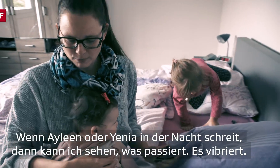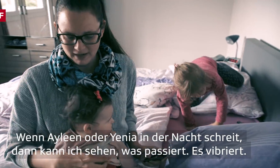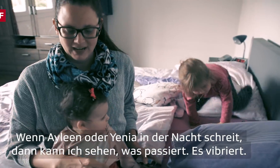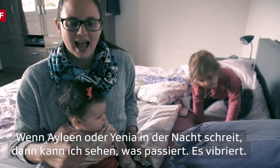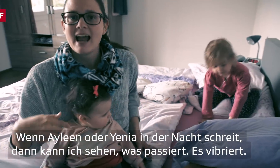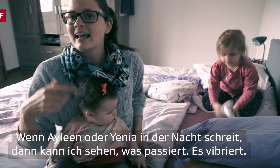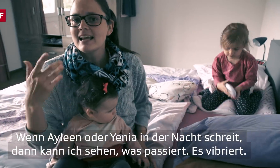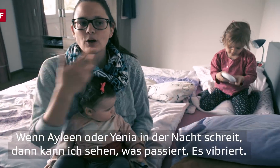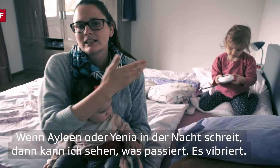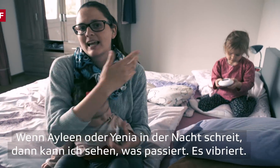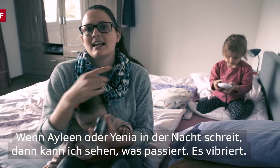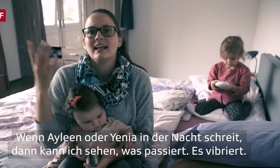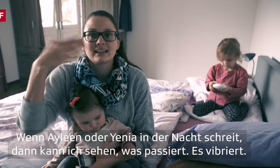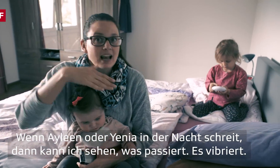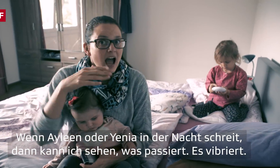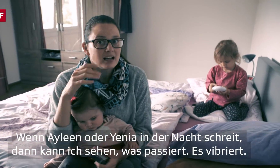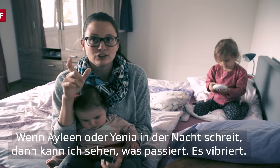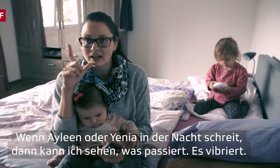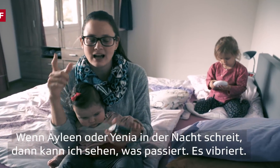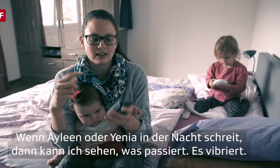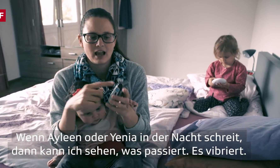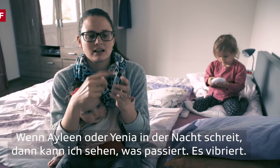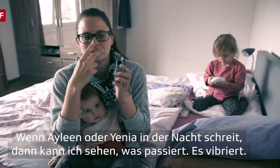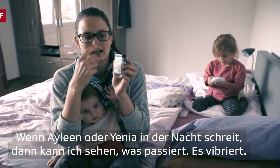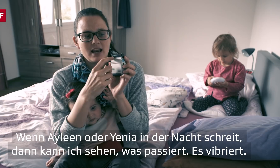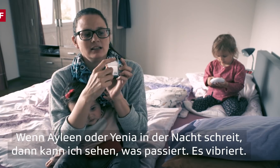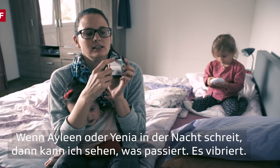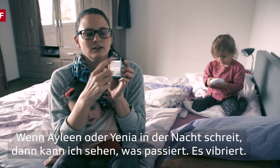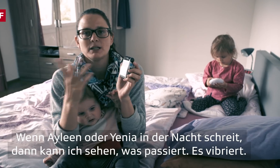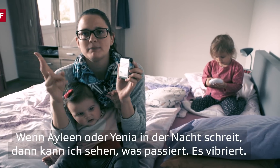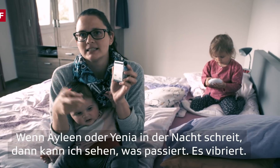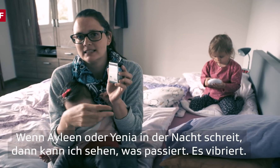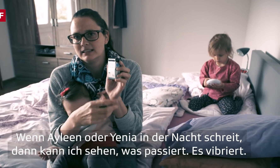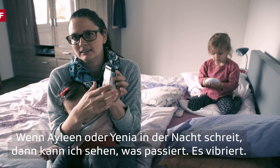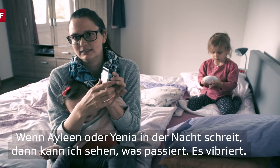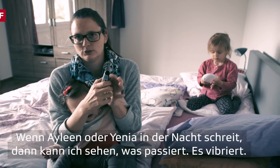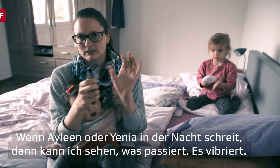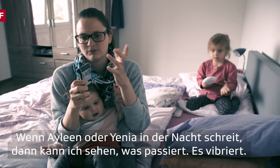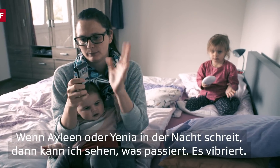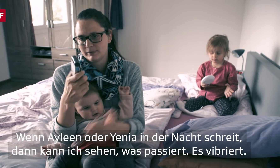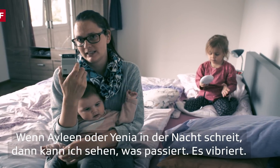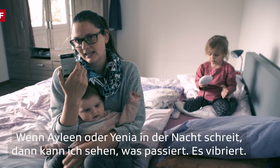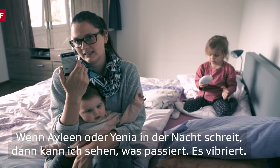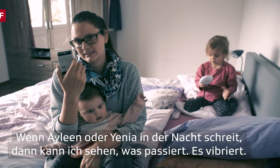Beispiel, wenn ein oder jener in der Nacht schreit, dann kann ich sehen, was passiert mit der Pubertät.